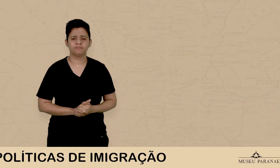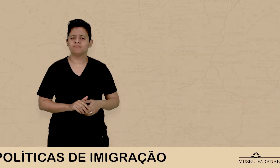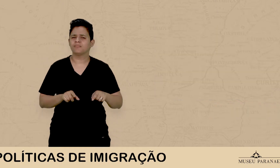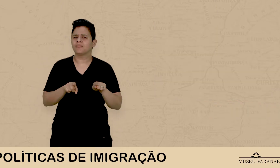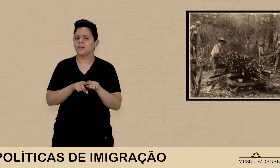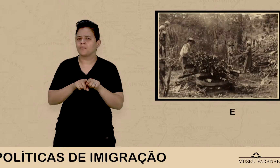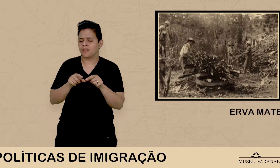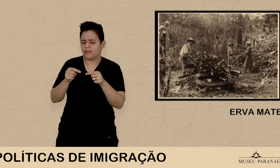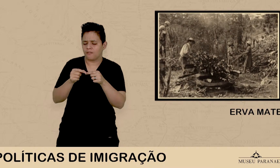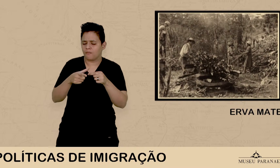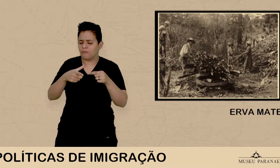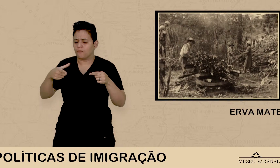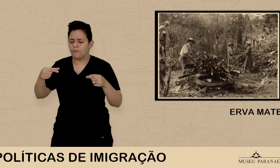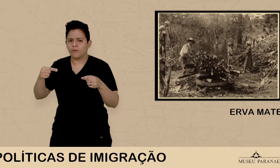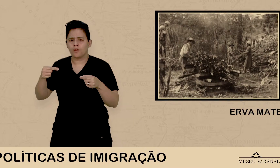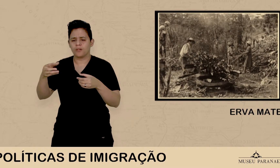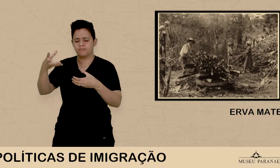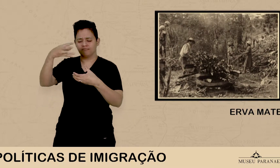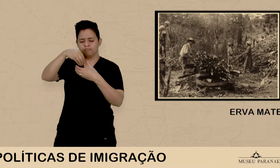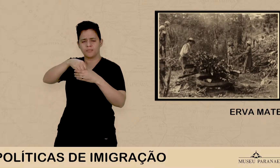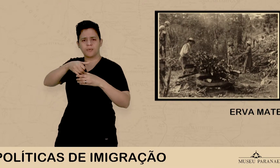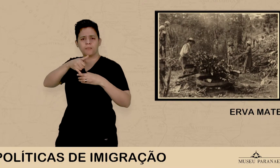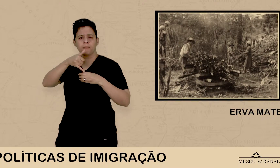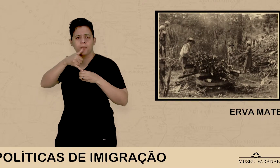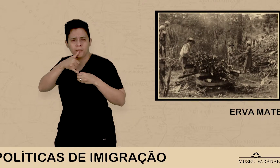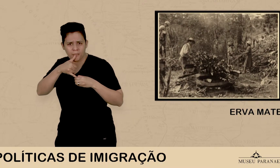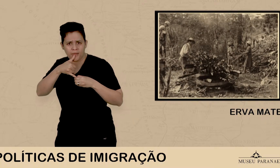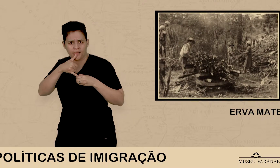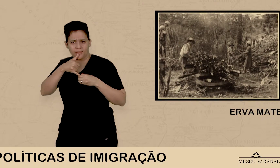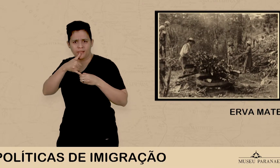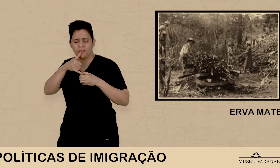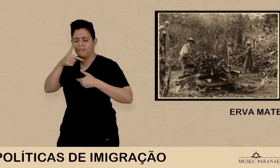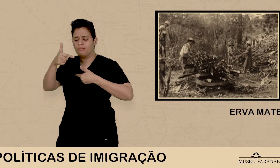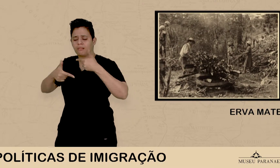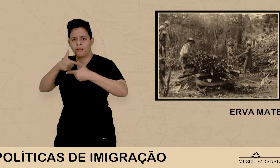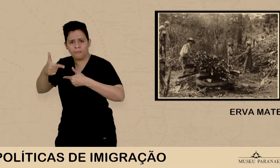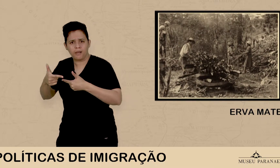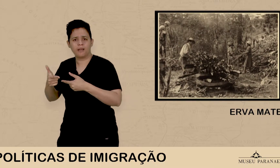também no cultivo e comércio da erva mate